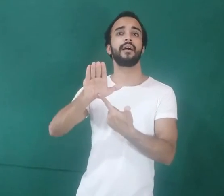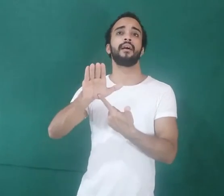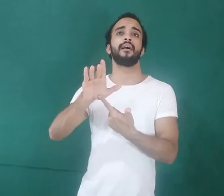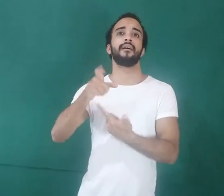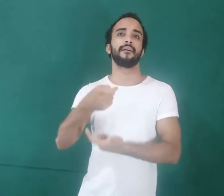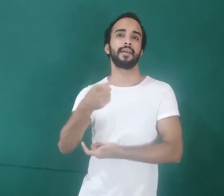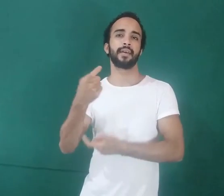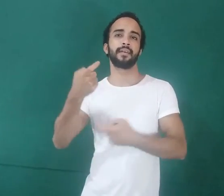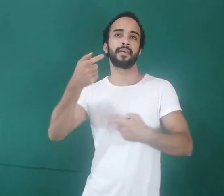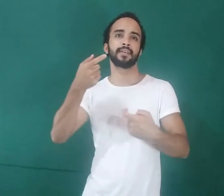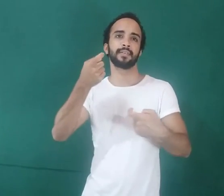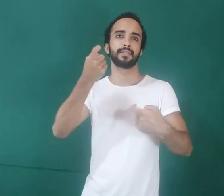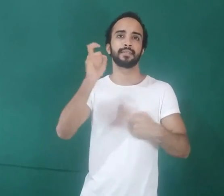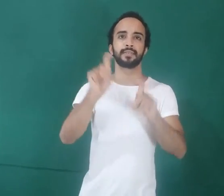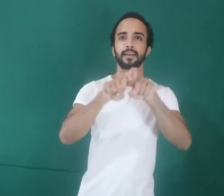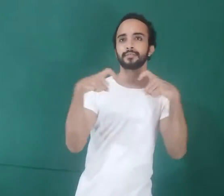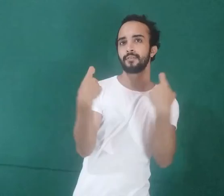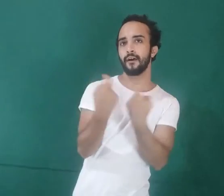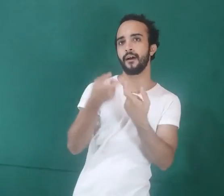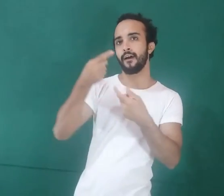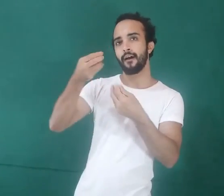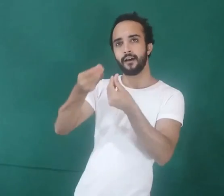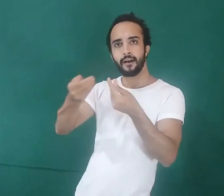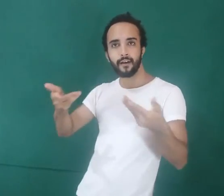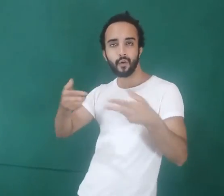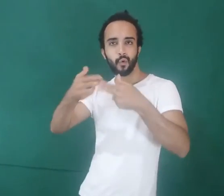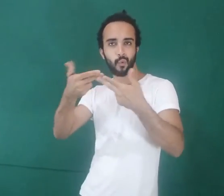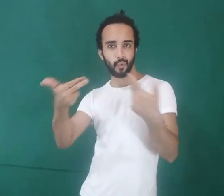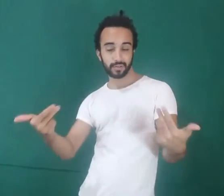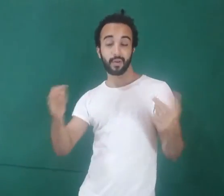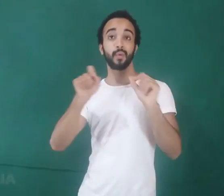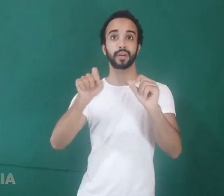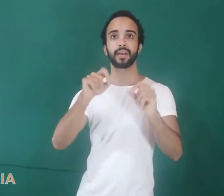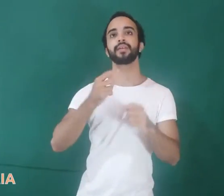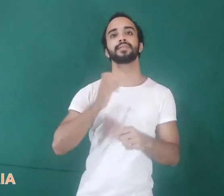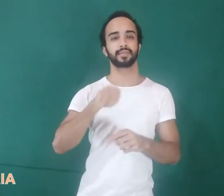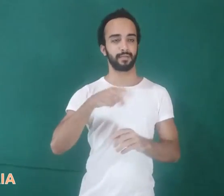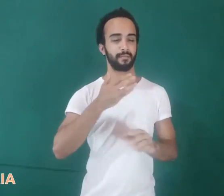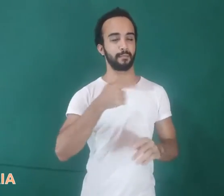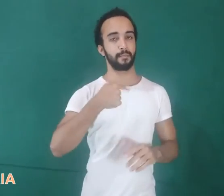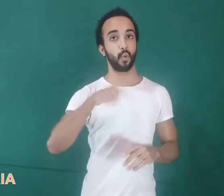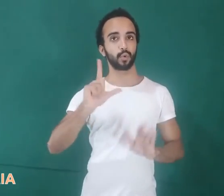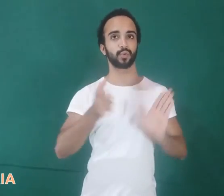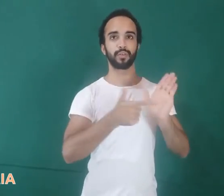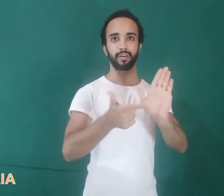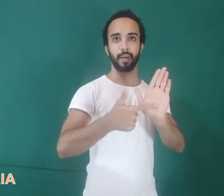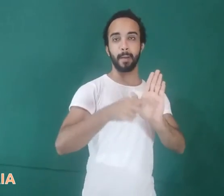eu posso fazer isso agora? Eu vou fazer no OnlyFans. O nosso terceiro espetáculo se chama Primeiro Comando das Eróticas.